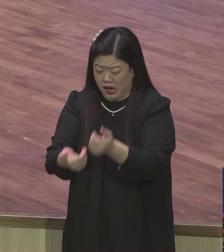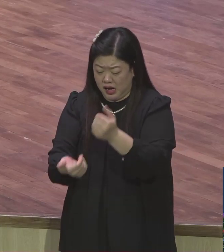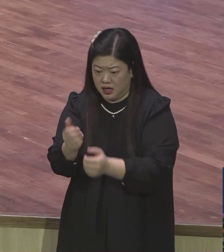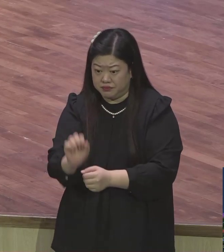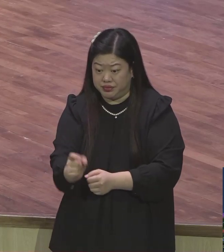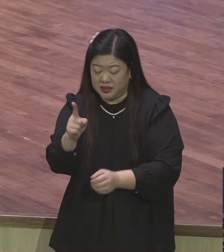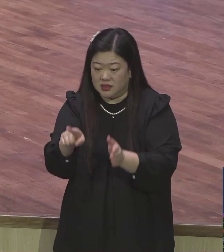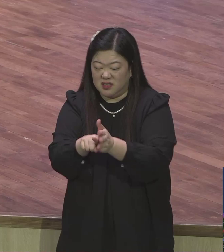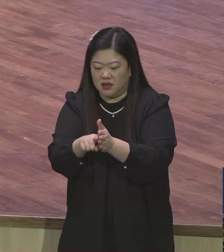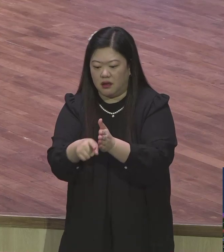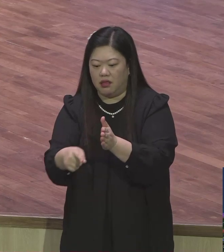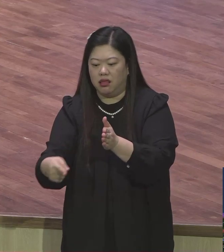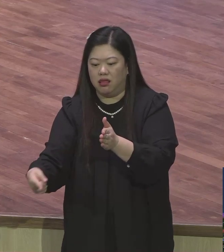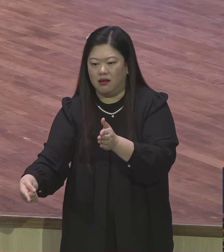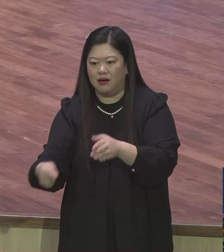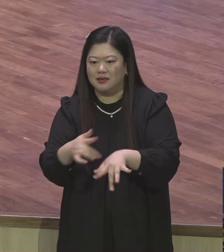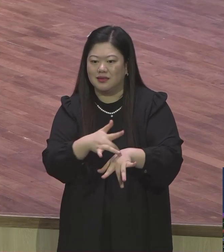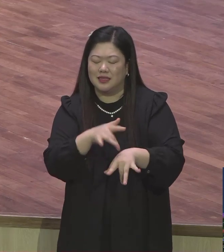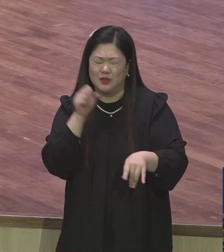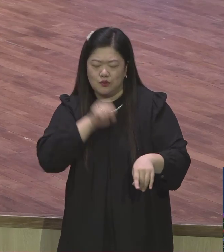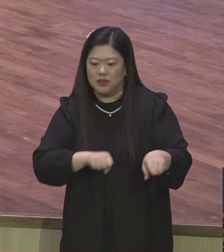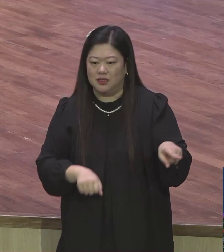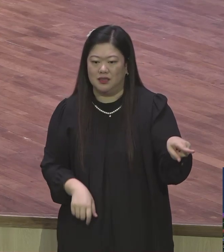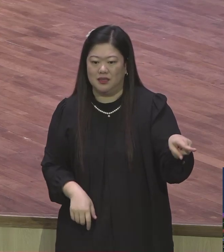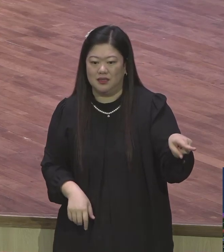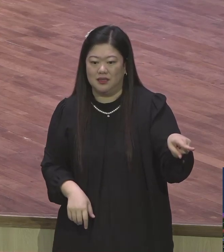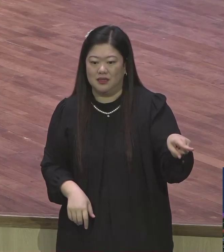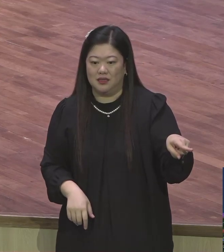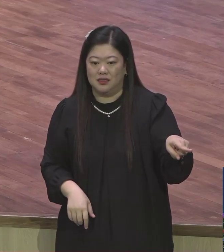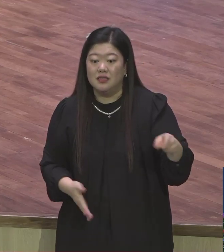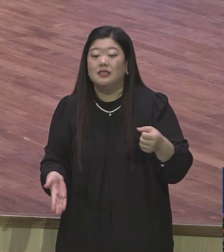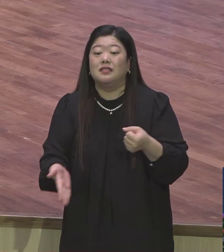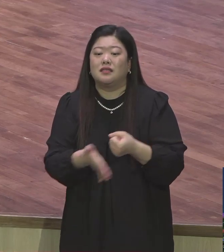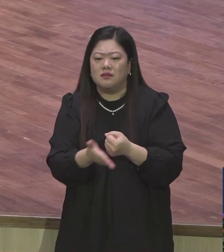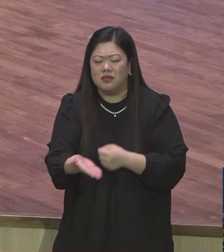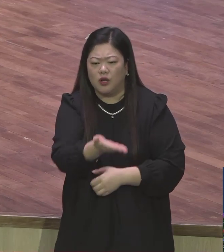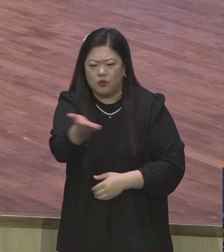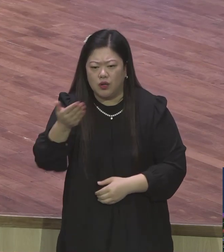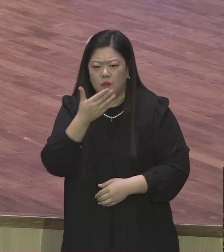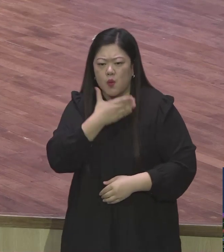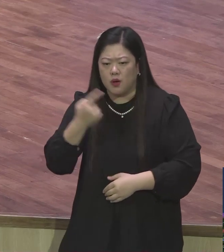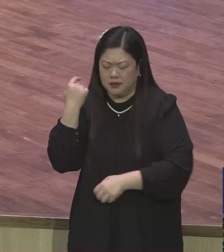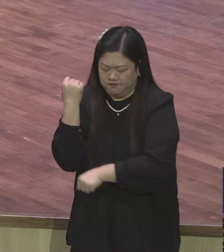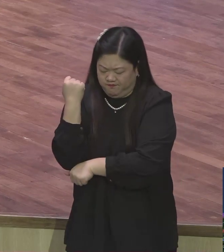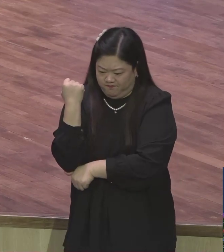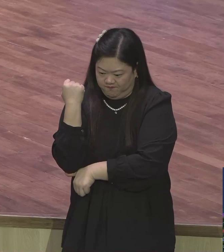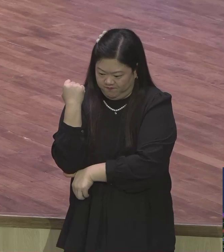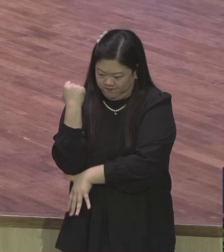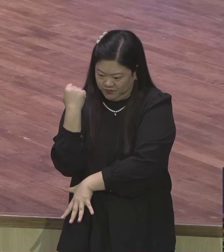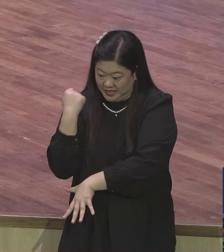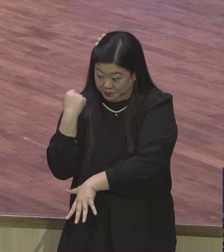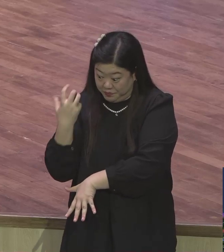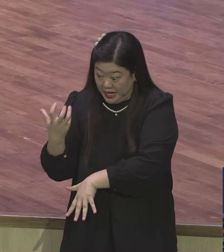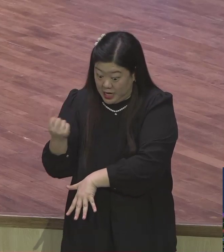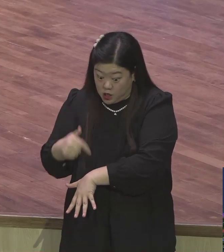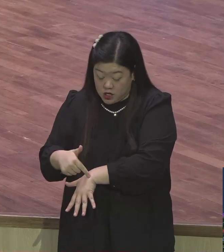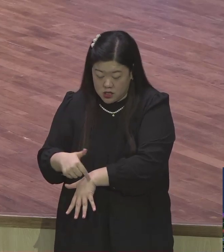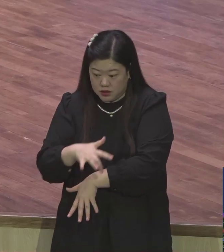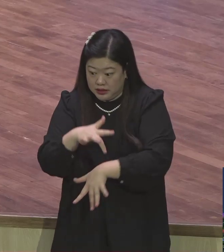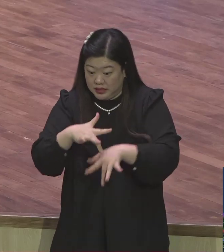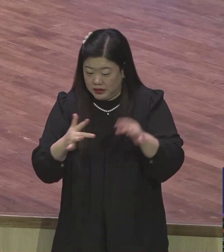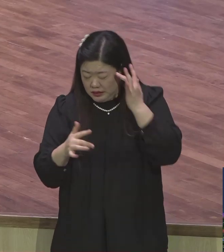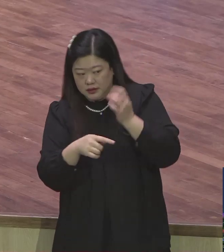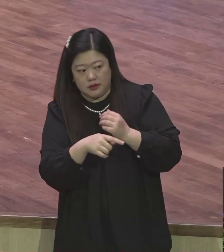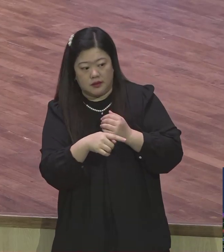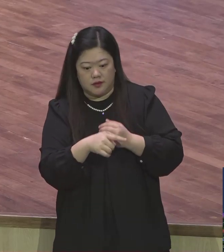만듭니다. 여러분 하나님 주신 이 복음을 가지고 사단의 공격을 이기시기 바랍니다. 본문 17절 18절에도